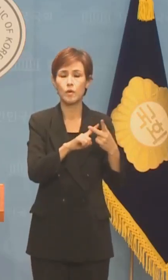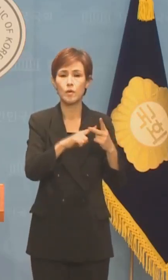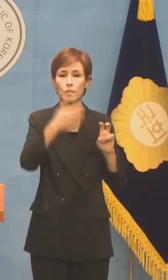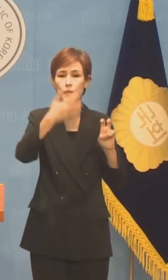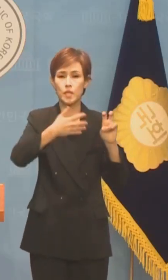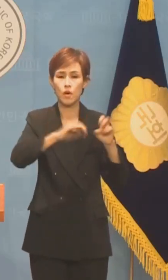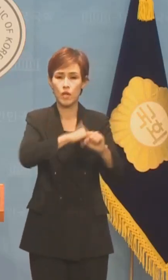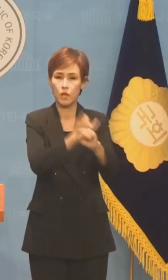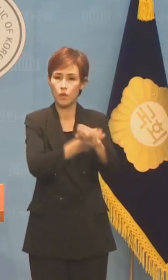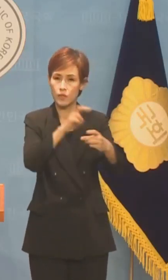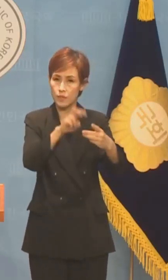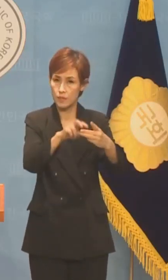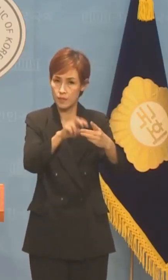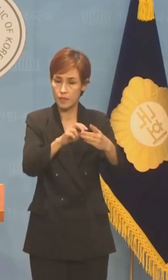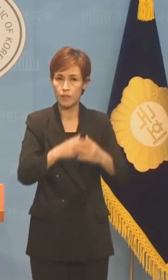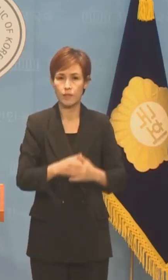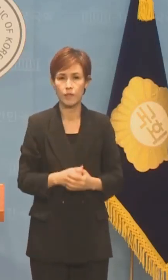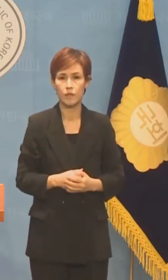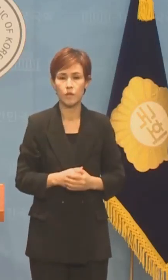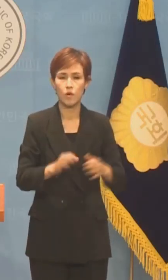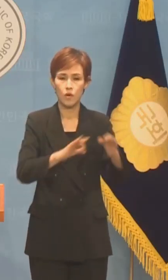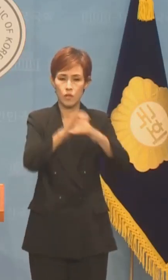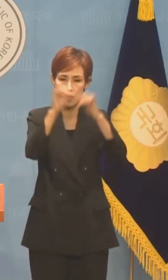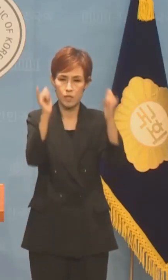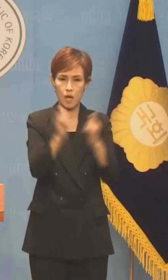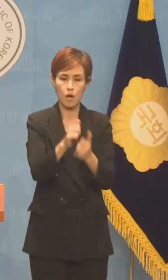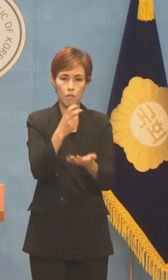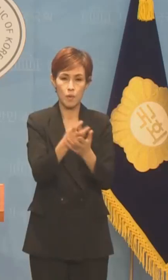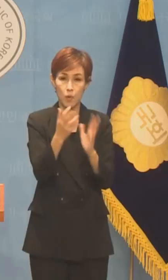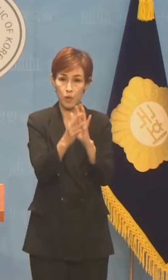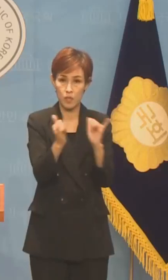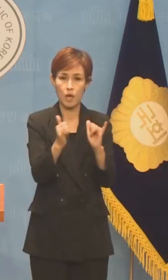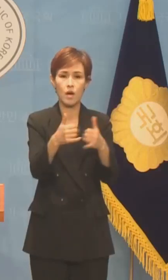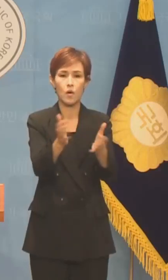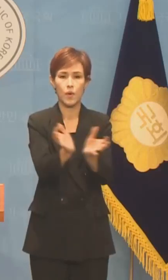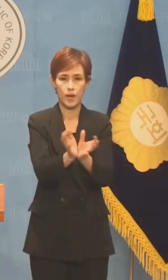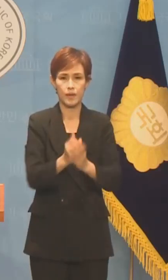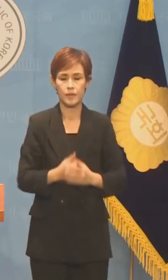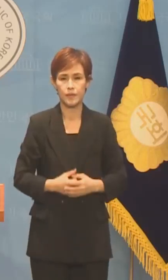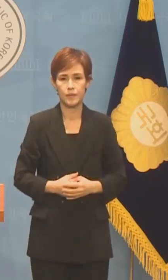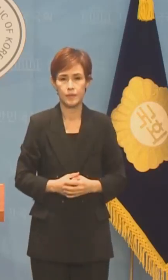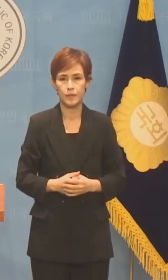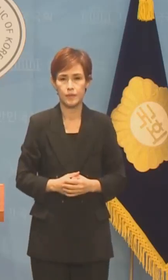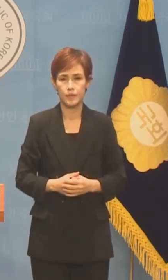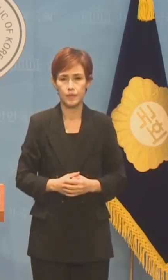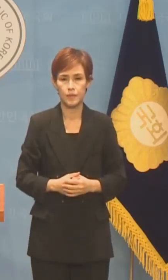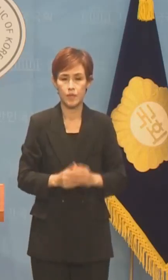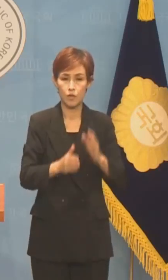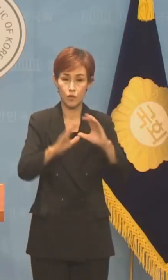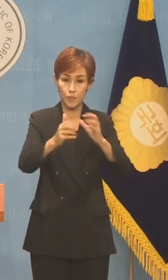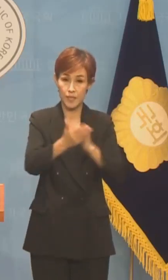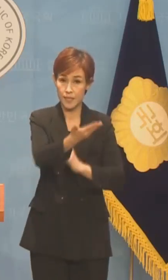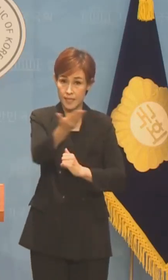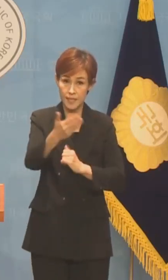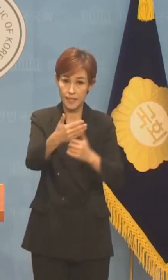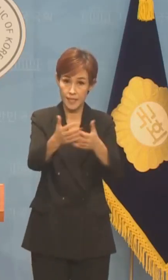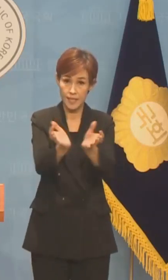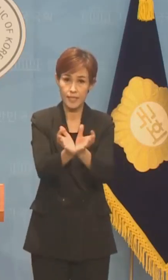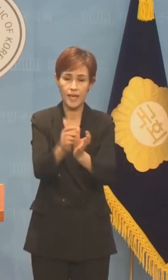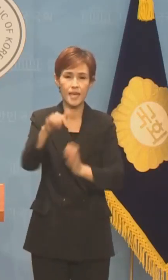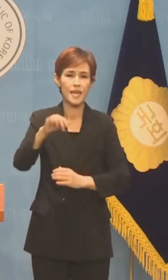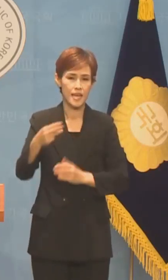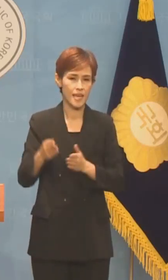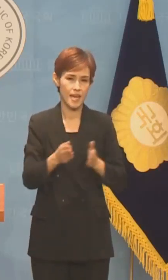미디어 인권센터, 경제사회 변호사회 미디어 감사단, 그리고 시민단체